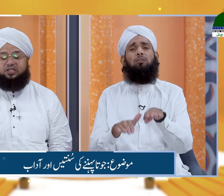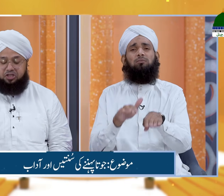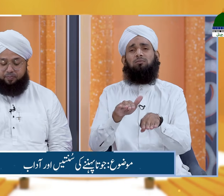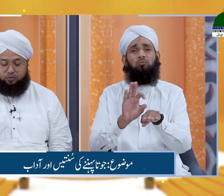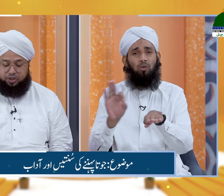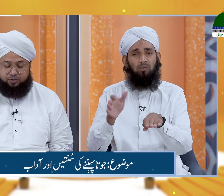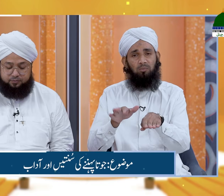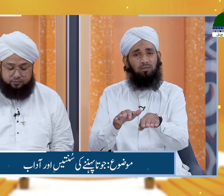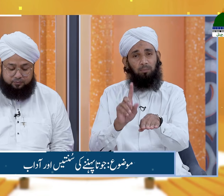سیدھے پاؤں سے.